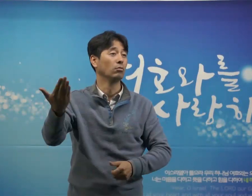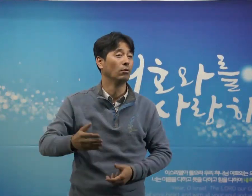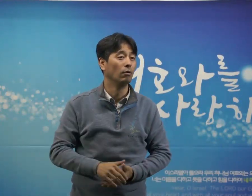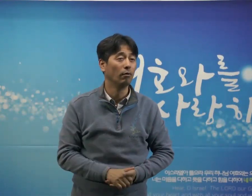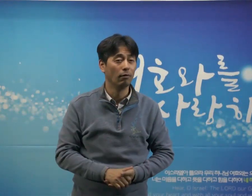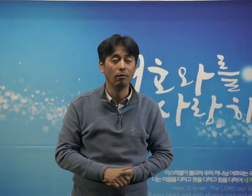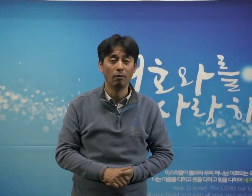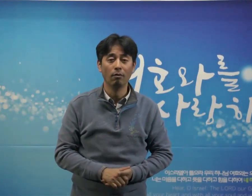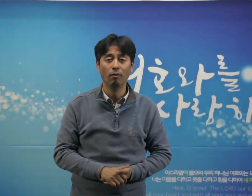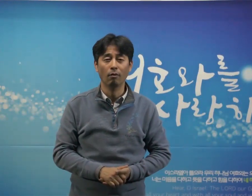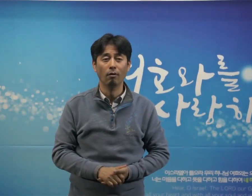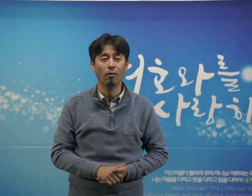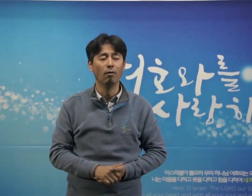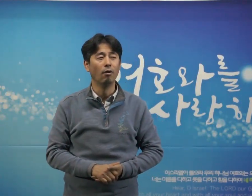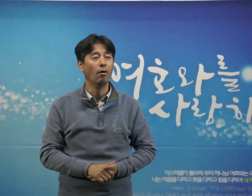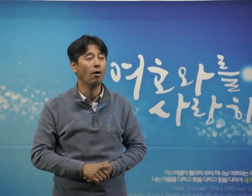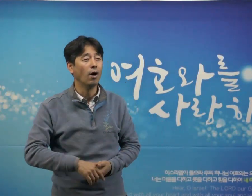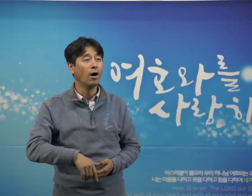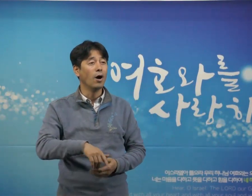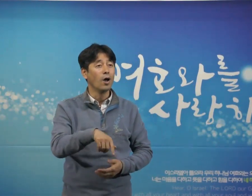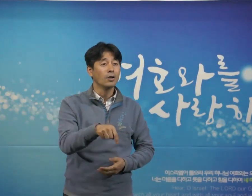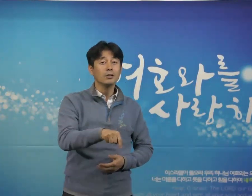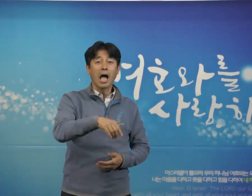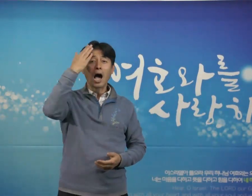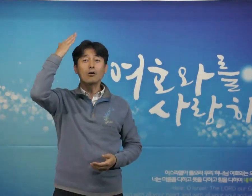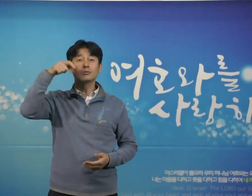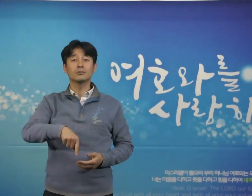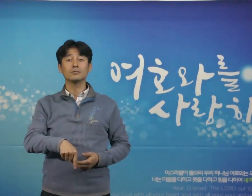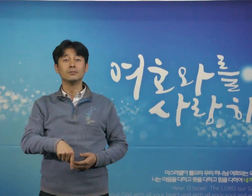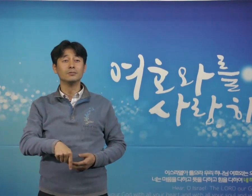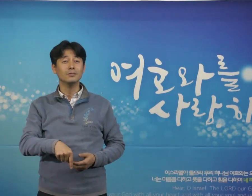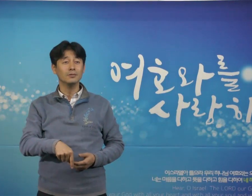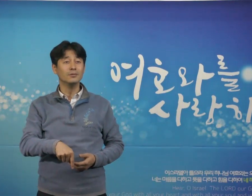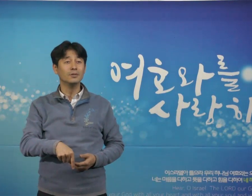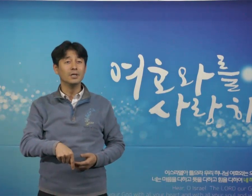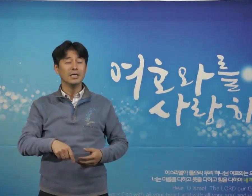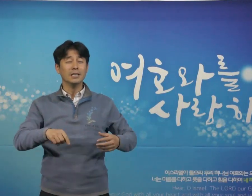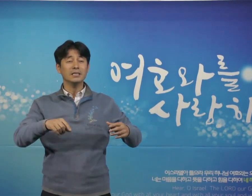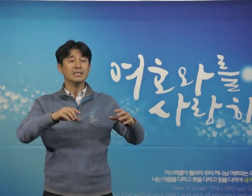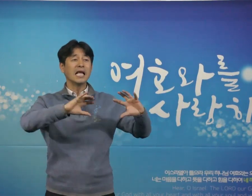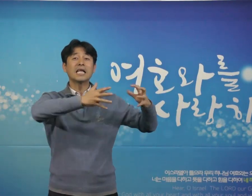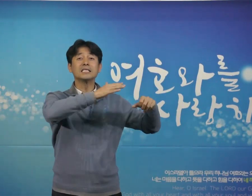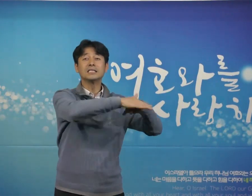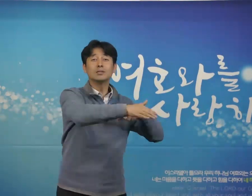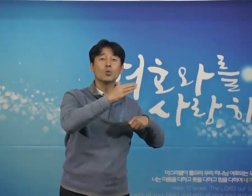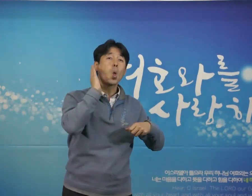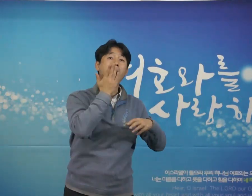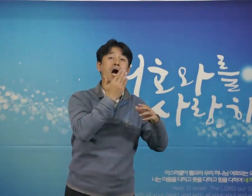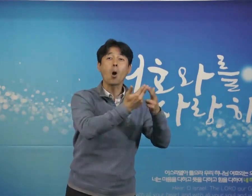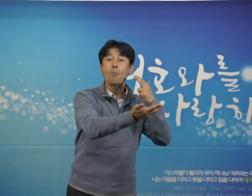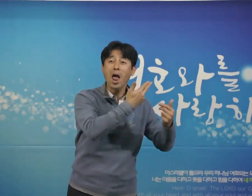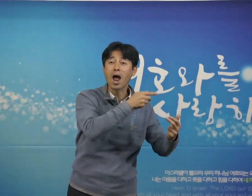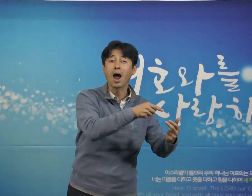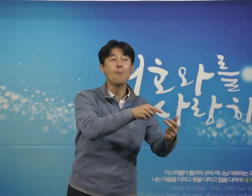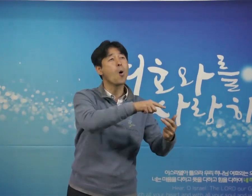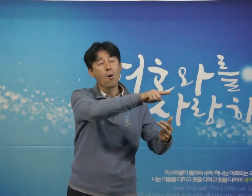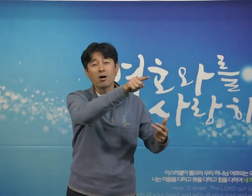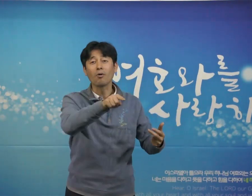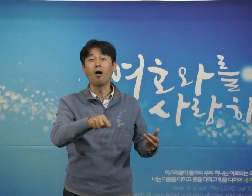그렇게 미국에서 이렇게 도와주고 있는데 한국에서는 아직 세상식 농인협회나